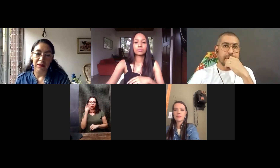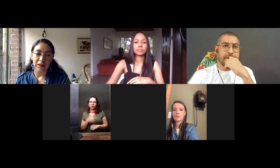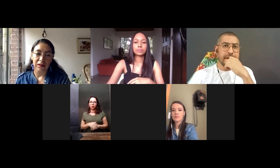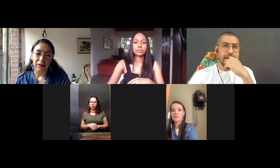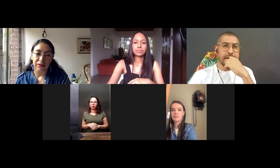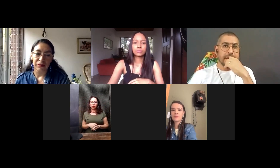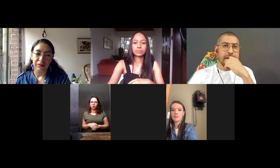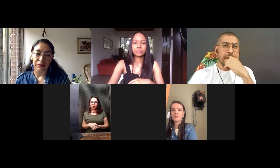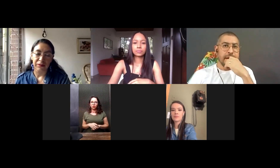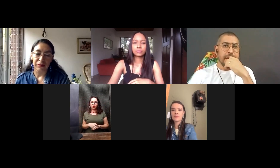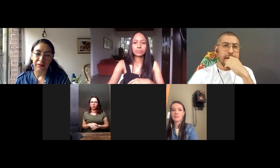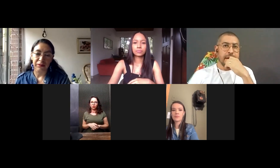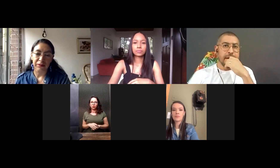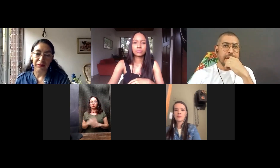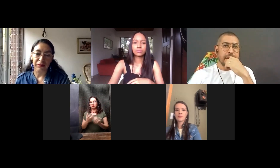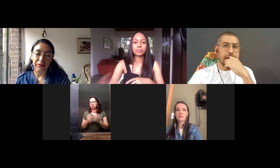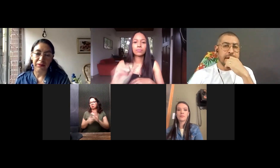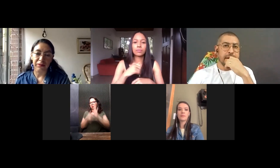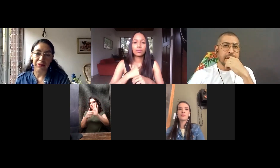a compartir